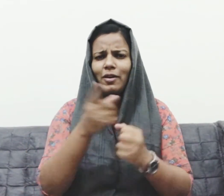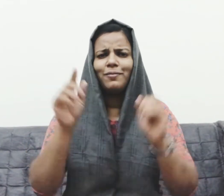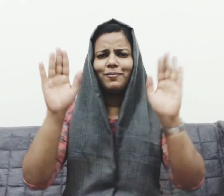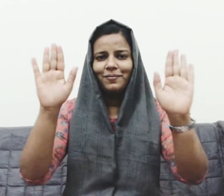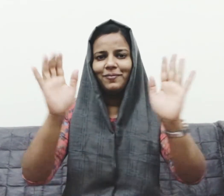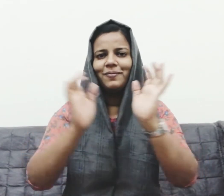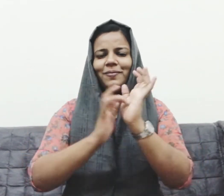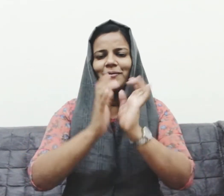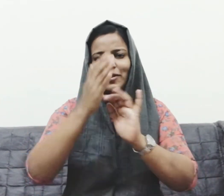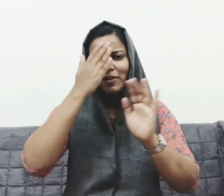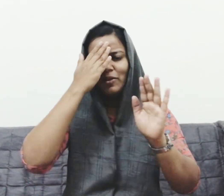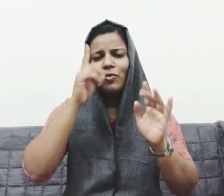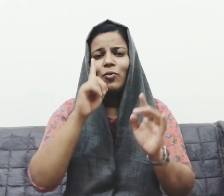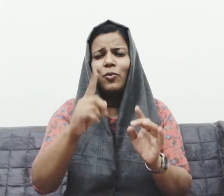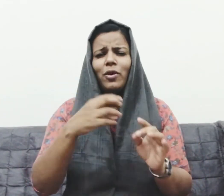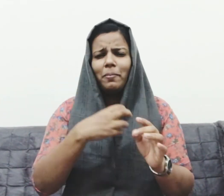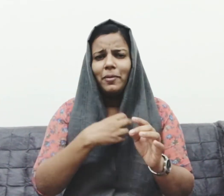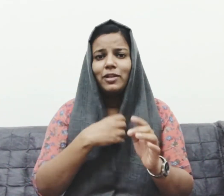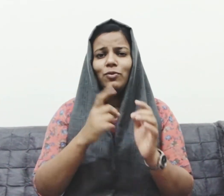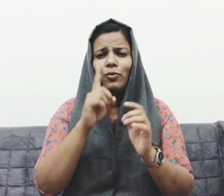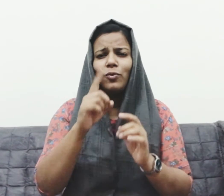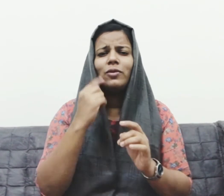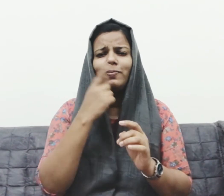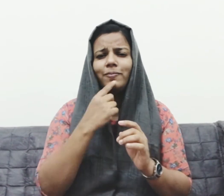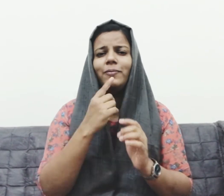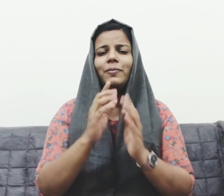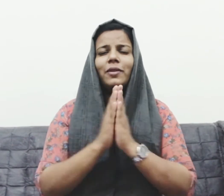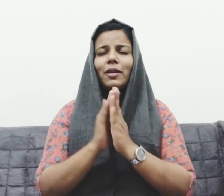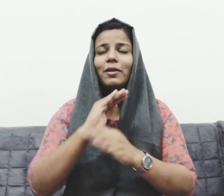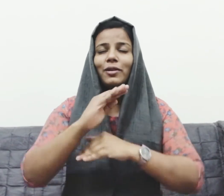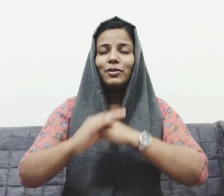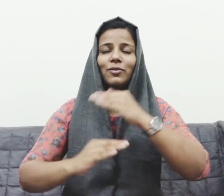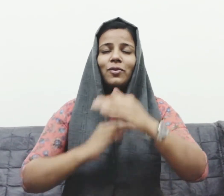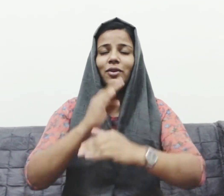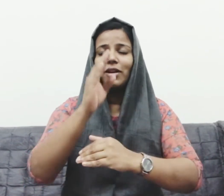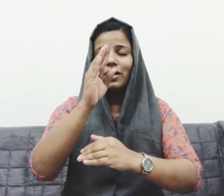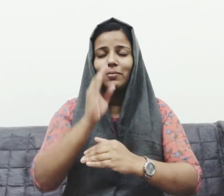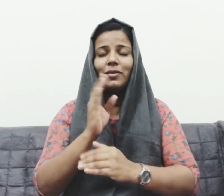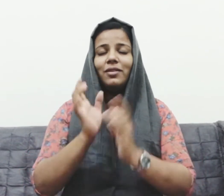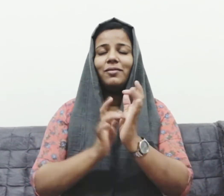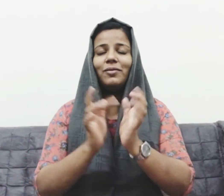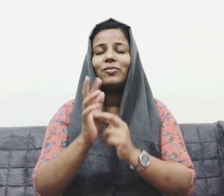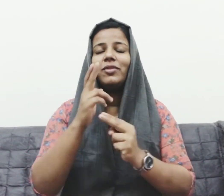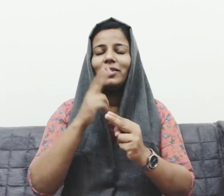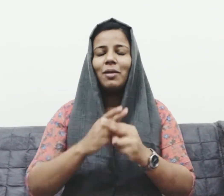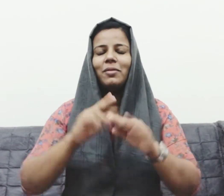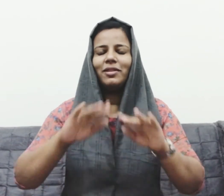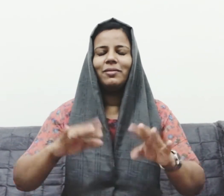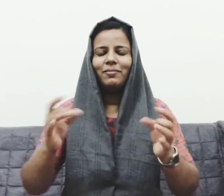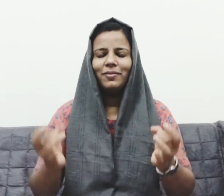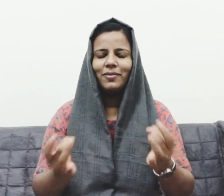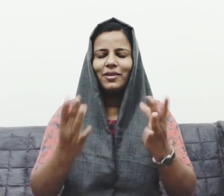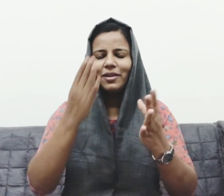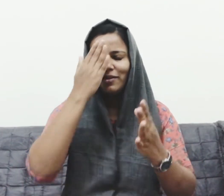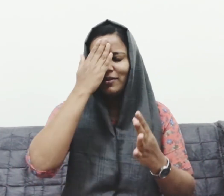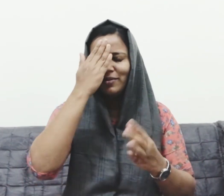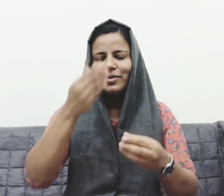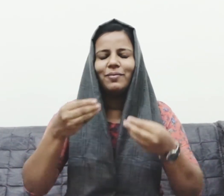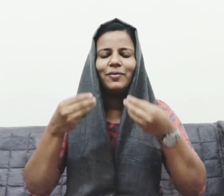കരങ്ങളൊക്കെ ഒന്ന് ഉയർത്തിപ്പിടിച്ച് നമുക്ക് ഏക മനസ്സോടെ, ഏക സ്വരത്തോടെ നമുക്ക് പ്രാർത്ഥിക്കാം. ഞങ്ങളുടെ സ്വർഗീയപ്പ യേശു ക്രിസ്തുവിൻ്റെ നാമത്തിൽ ഈ പ്രഭാതത്തിനായിട്ട് സ്തോത്രം പറയുന്നു.